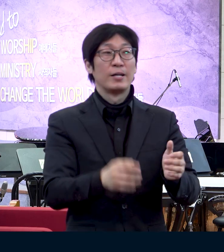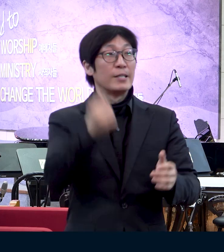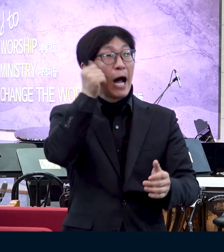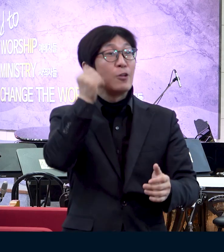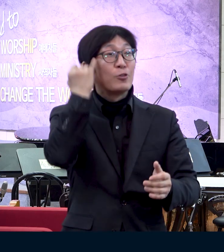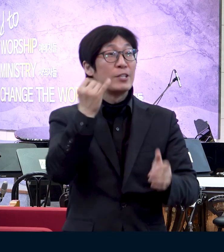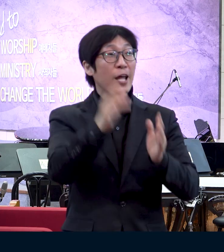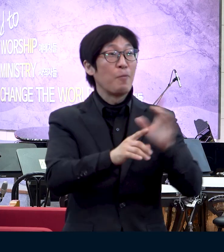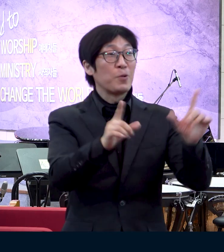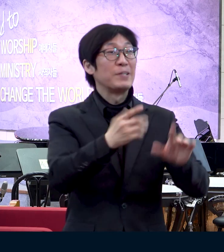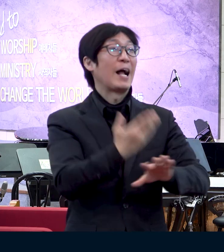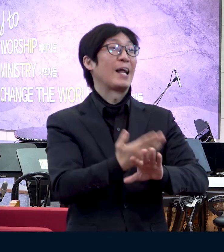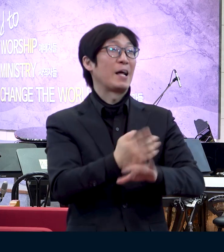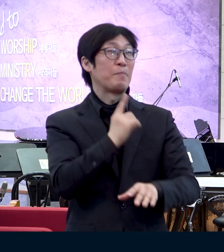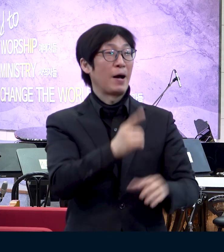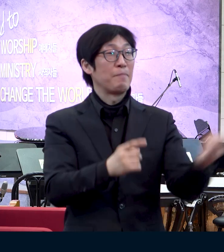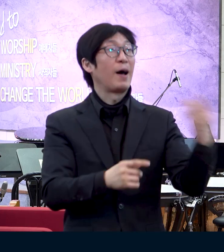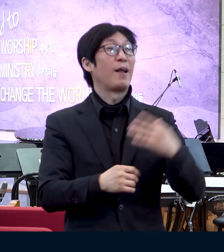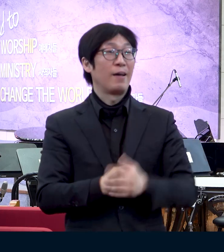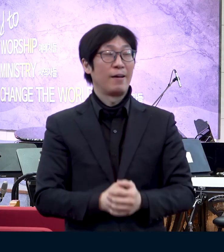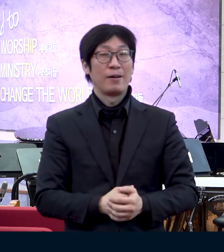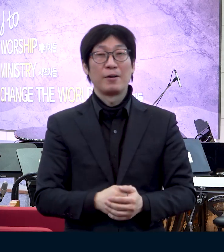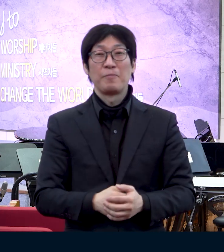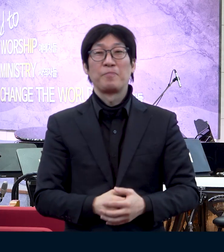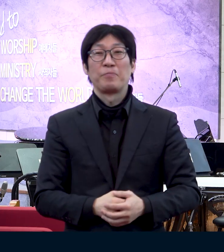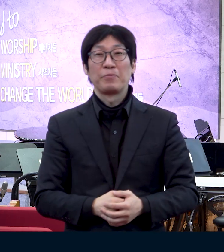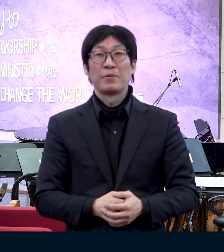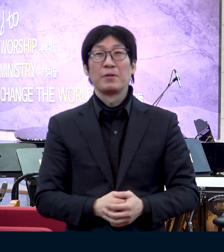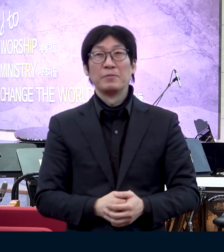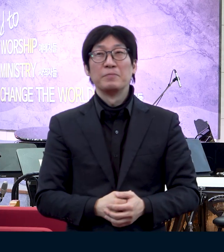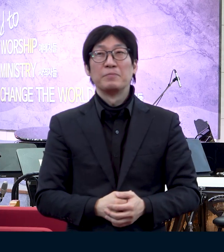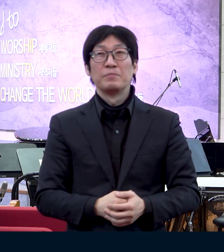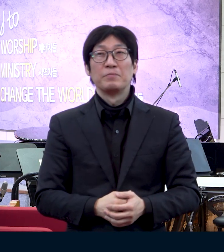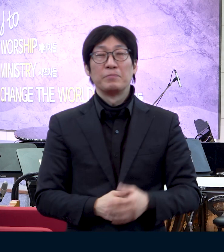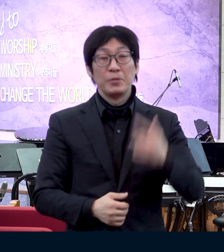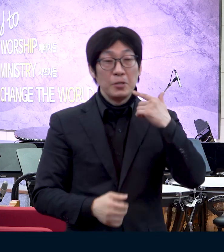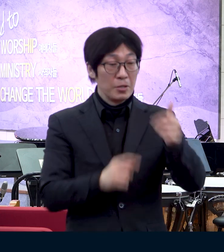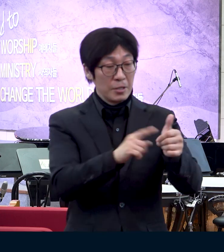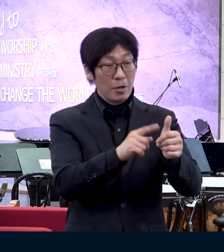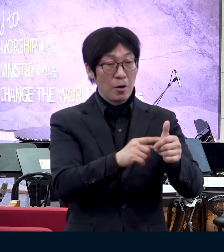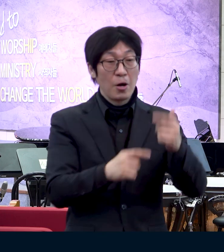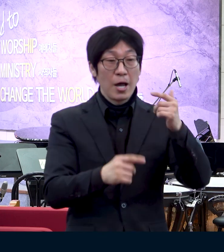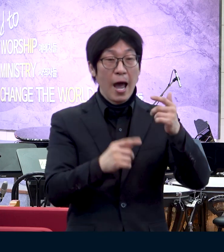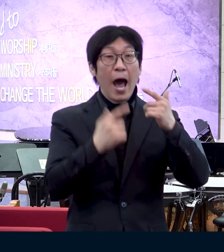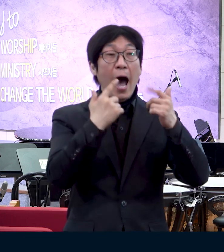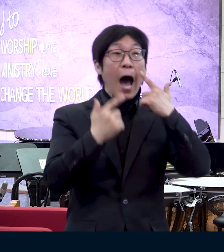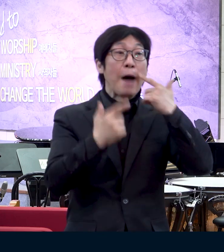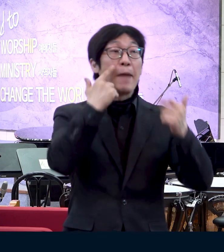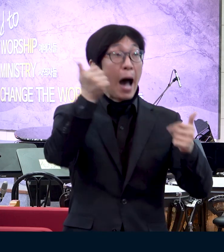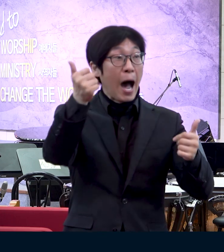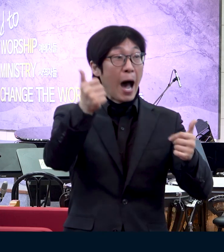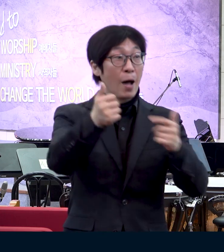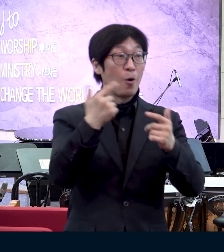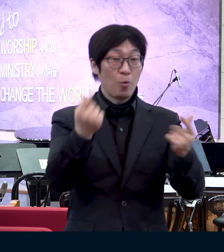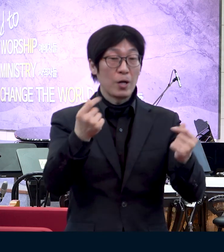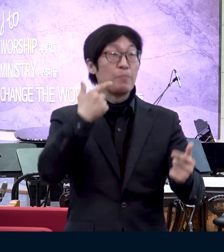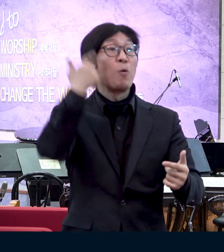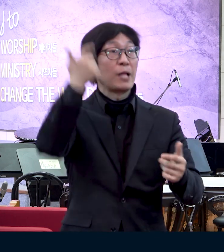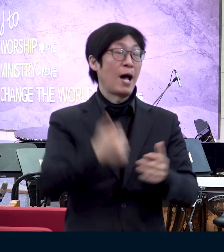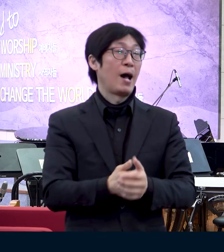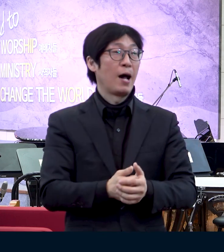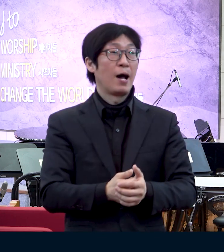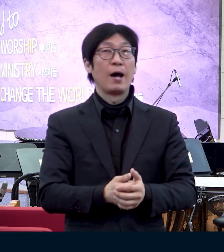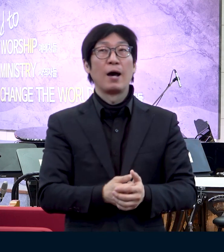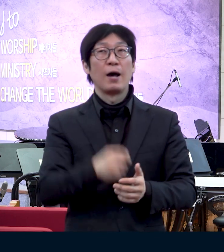아니에요. 이분은 그 목사님의 아버님도 목사님이세요. 그래서 그 목사님이 이제